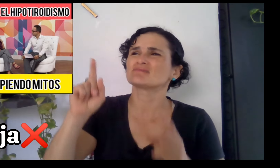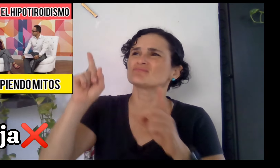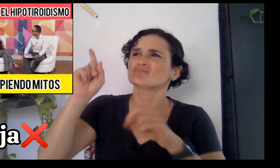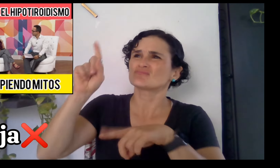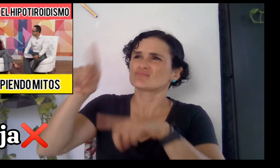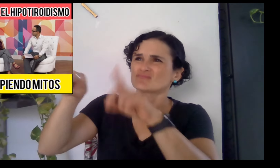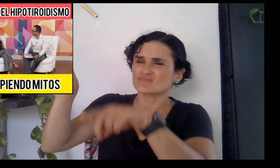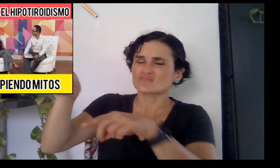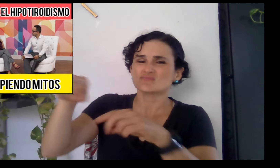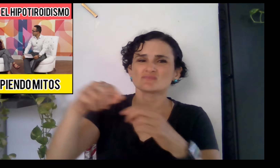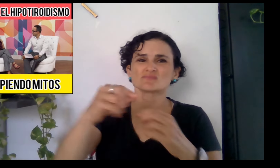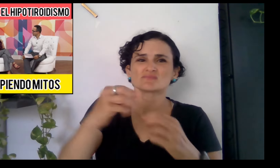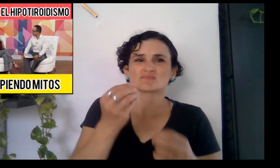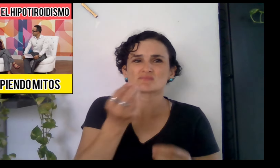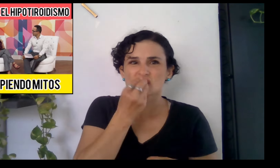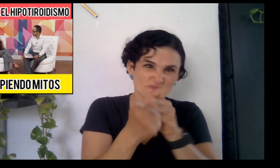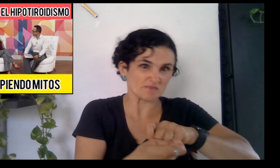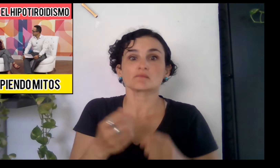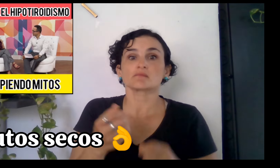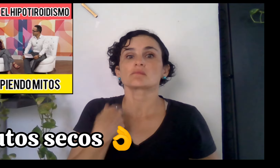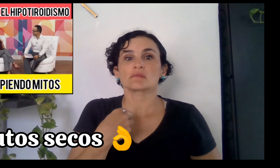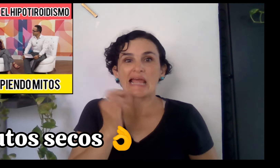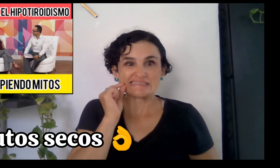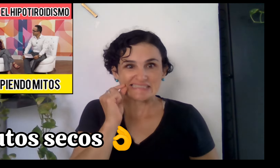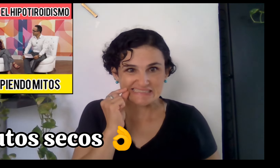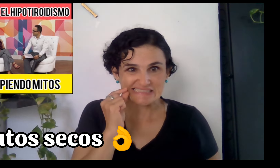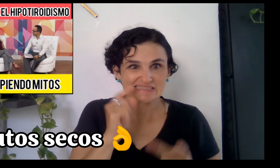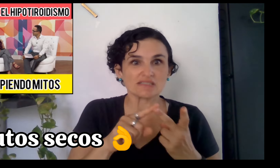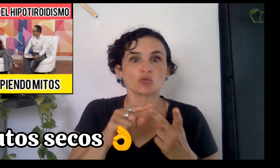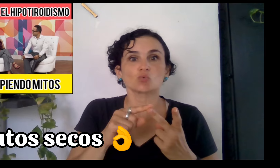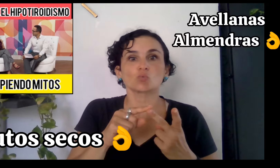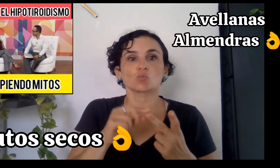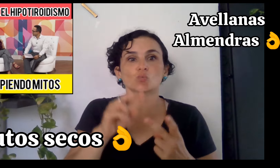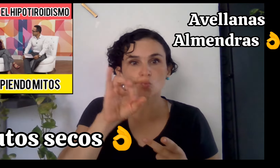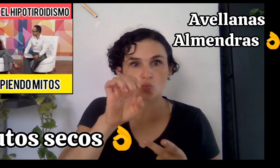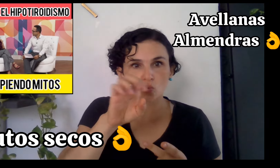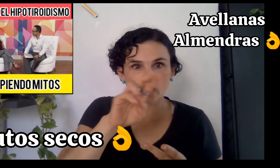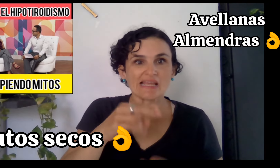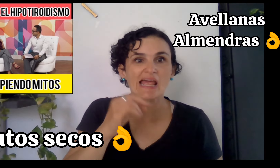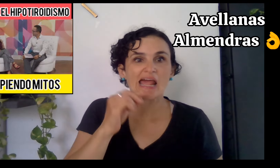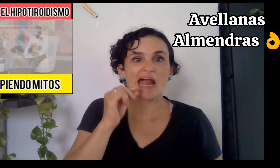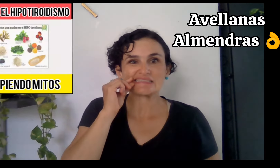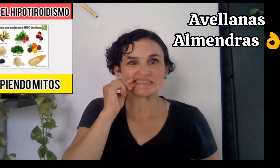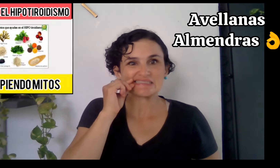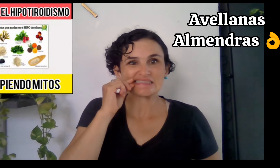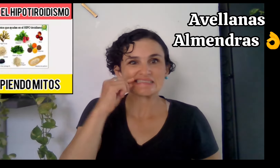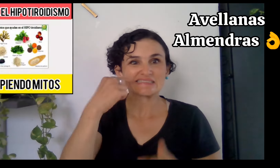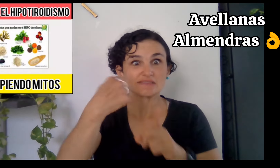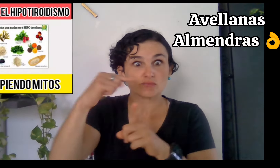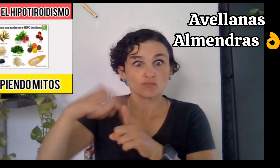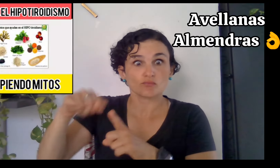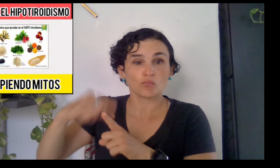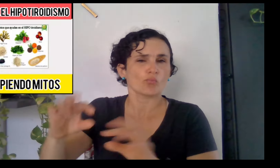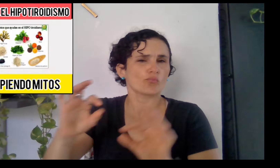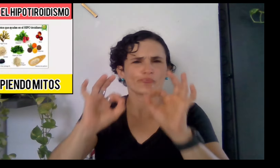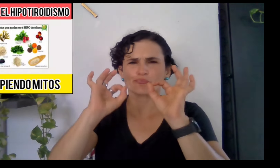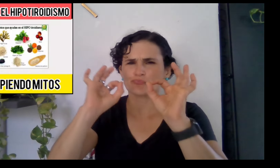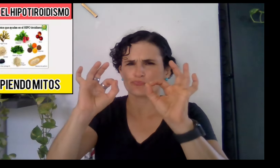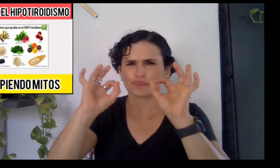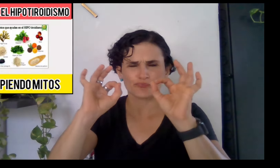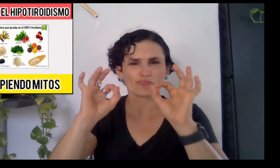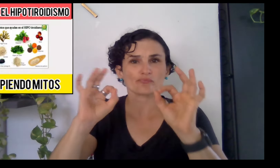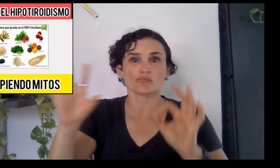en cobre, como los frutos secos, las avellanas, las nueces del Brasil, las almendras, esos son unos ayudadores excelentes. Todos los alimentos